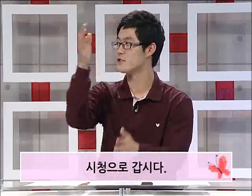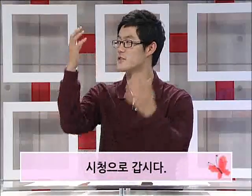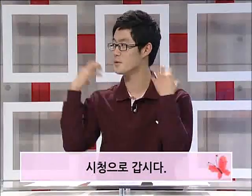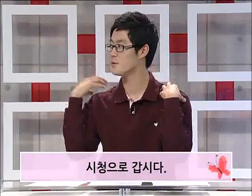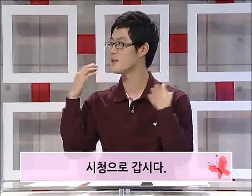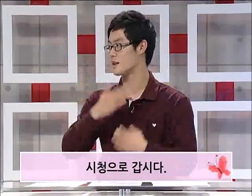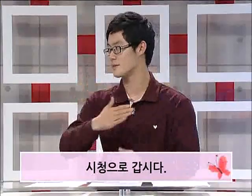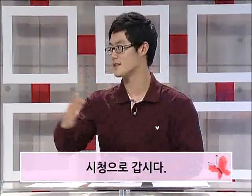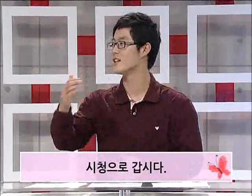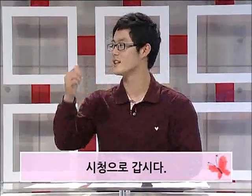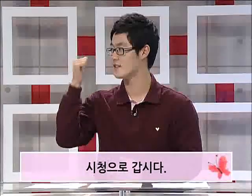시청으로 갑시다.